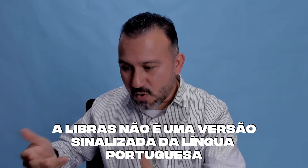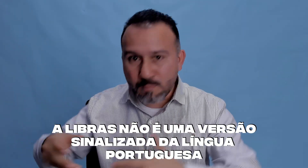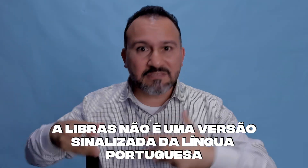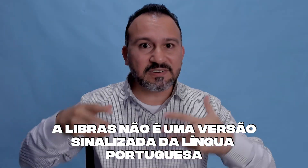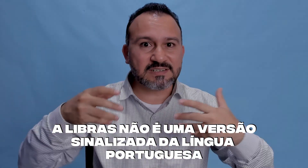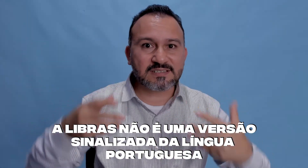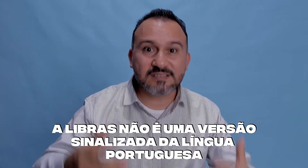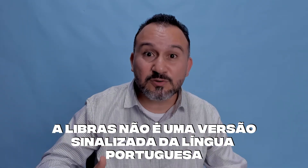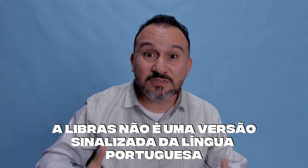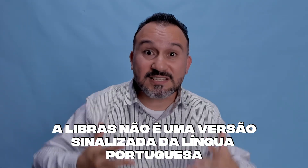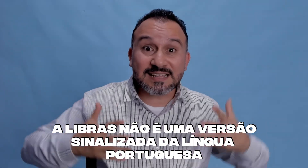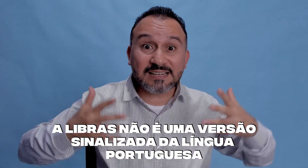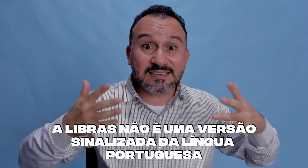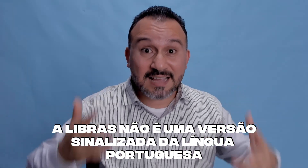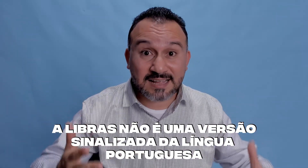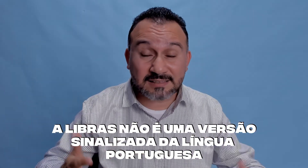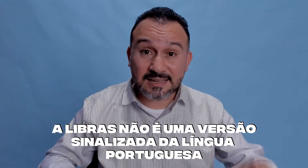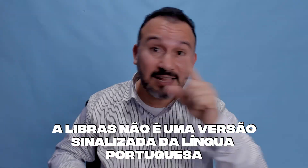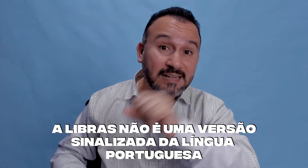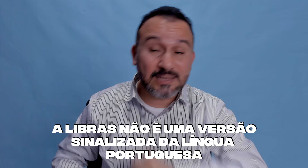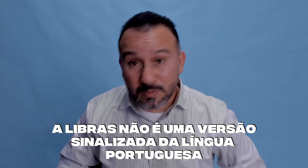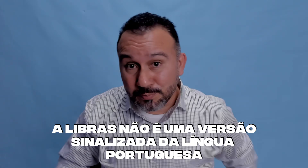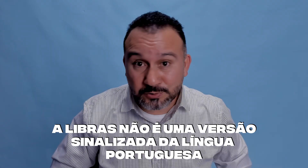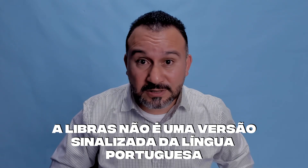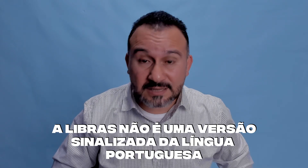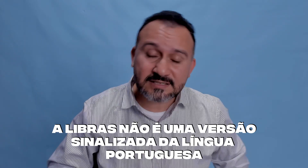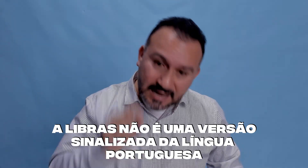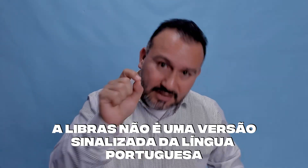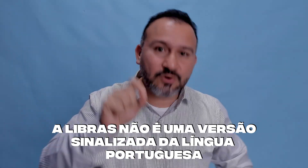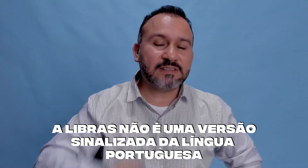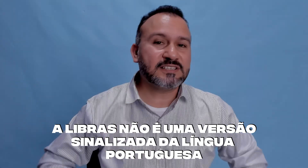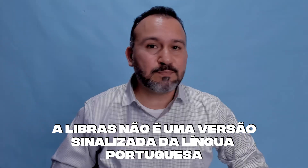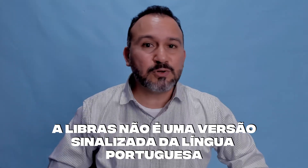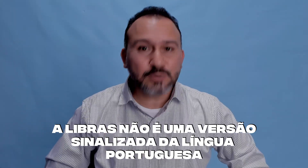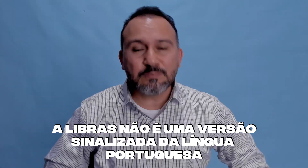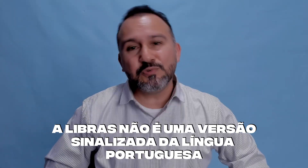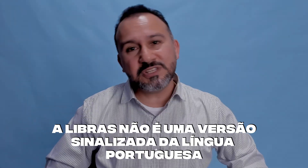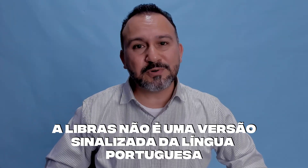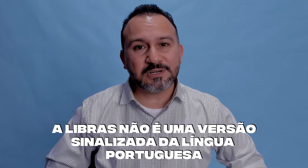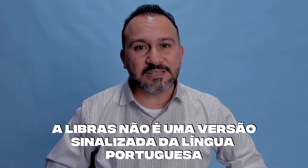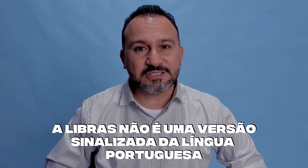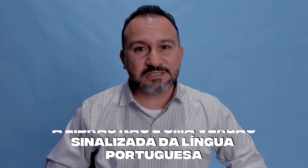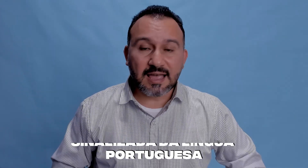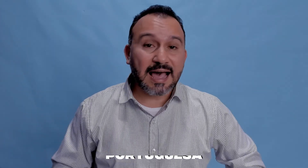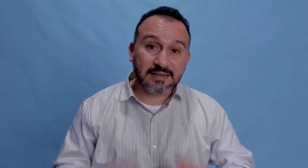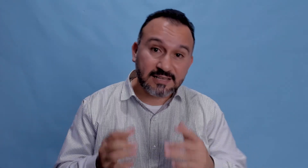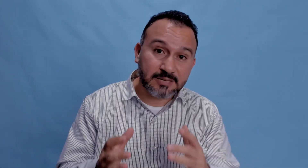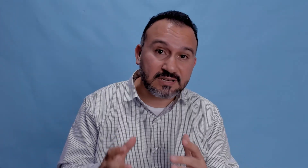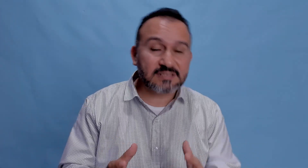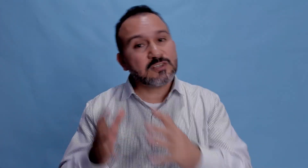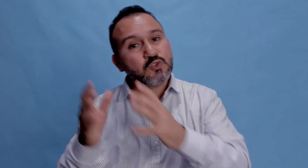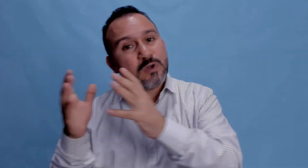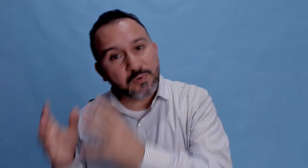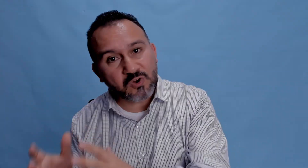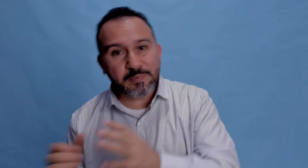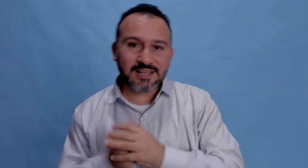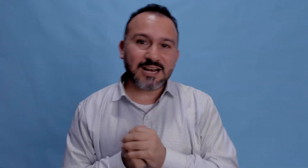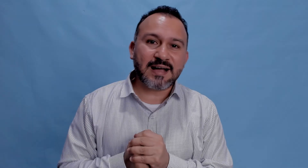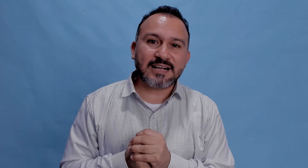uma versão sinalizada da língua portuguesa. Anota esse ponto que é muito importante. A Libras tem a sua própria